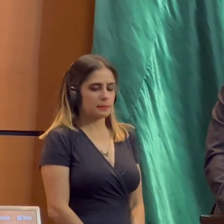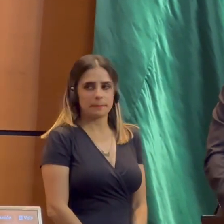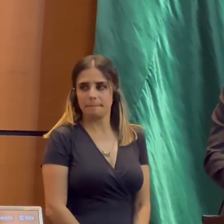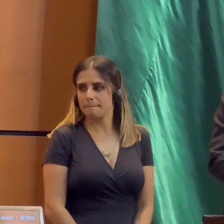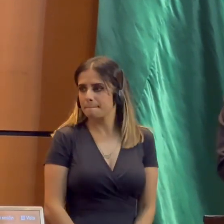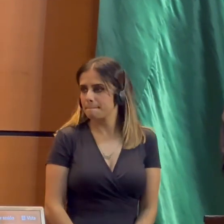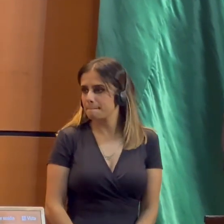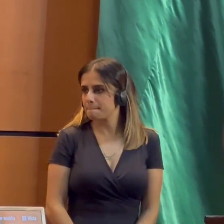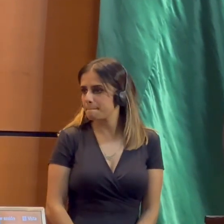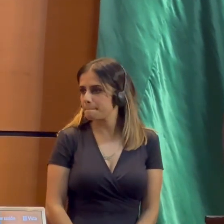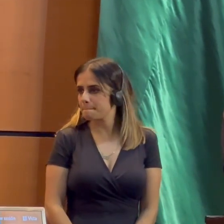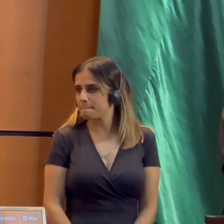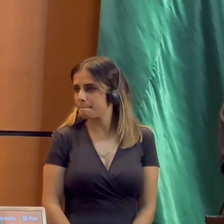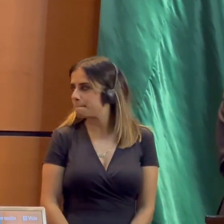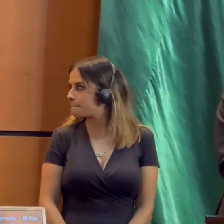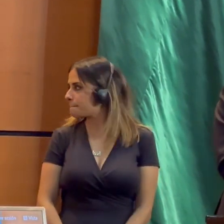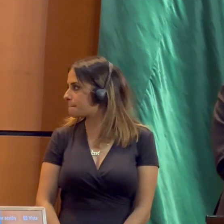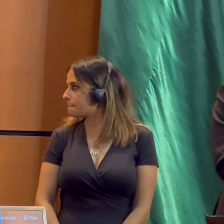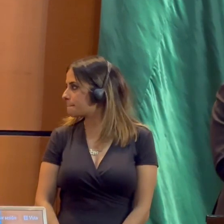ます。